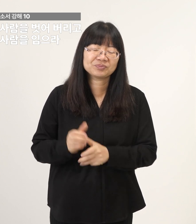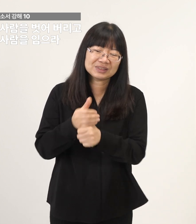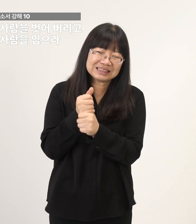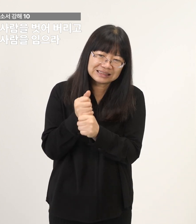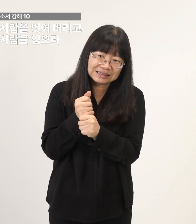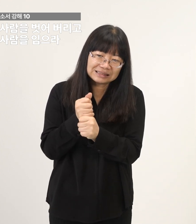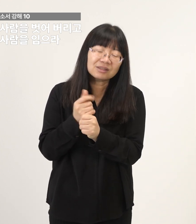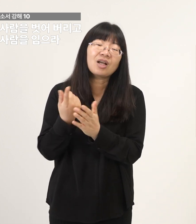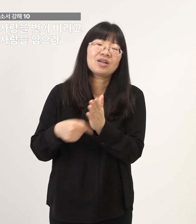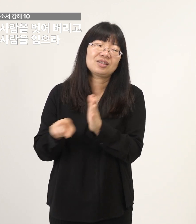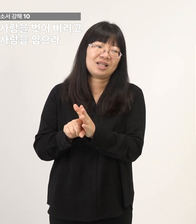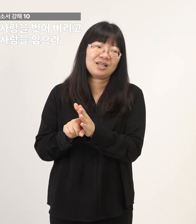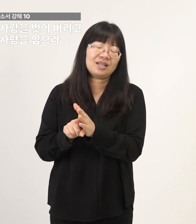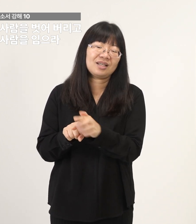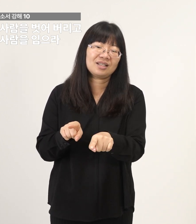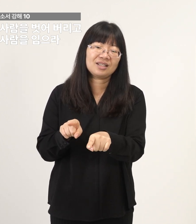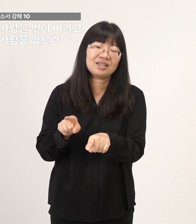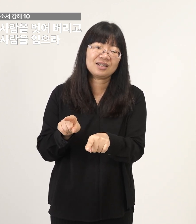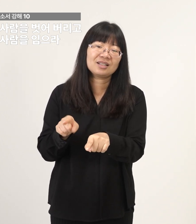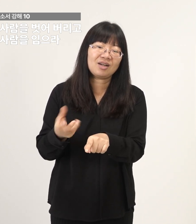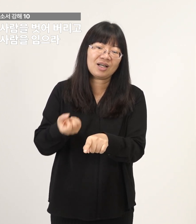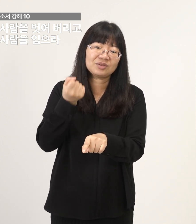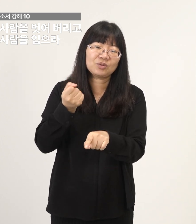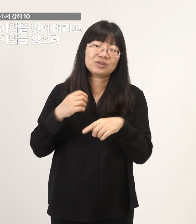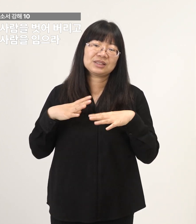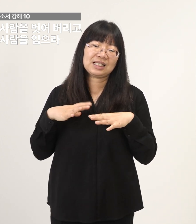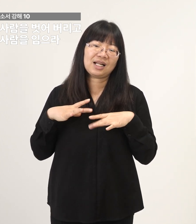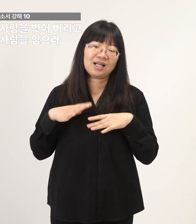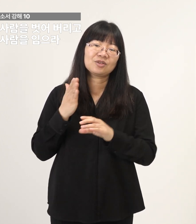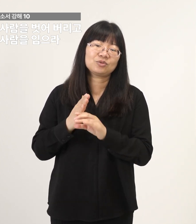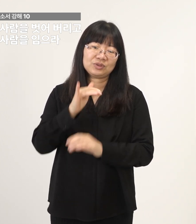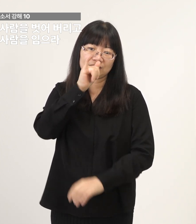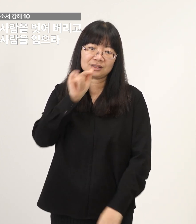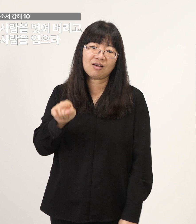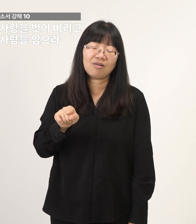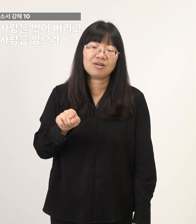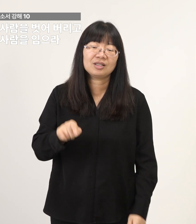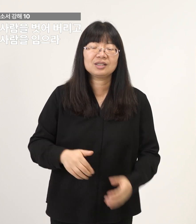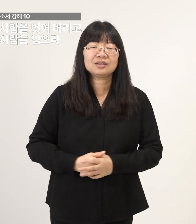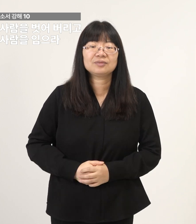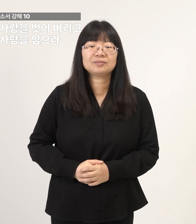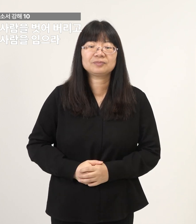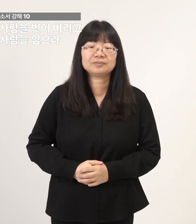붙잡으려고 그러고 그걸로 자랑이란 말이에요.